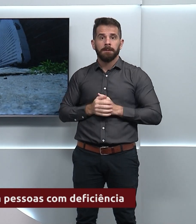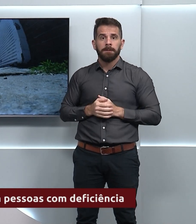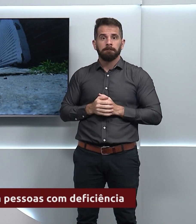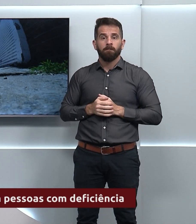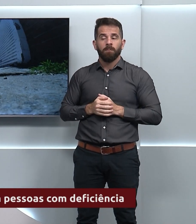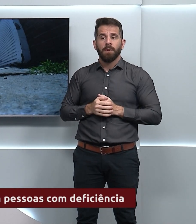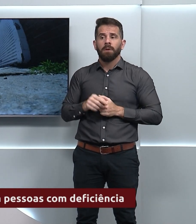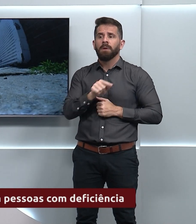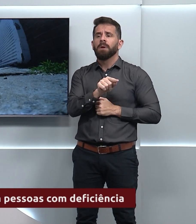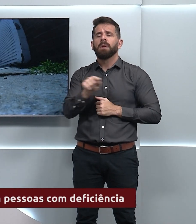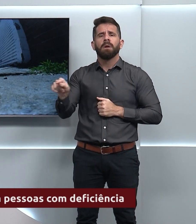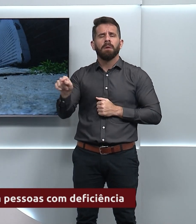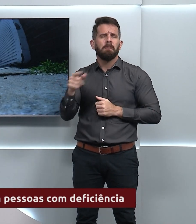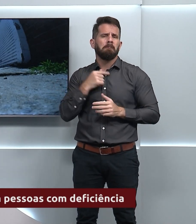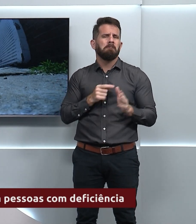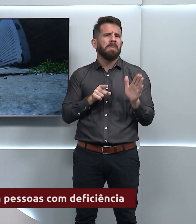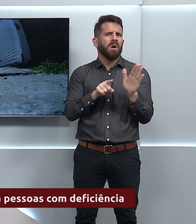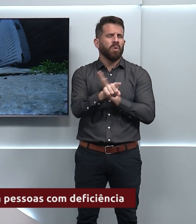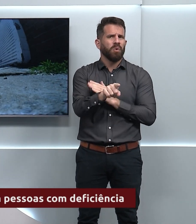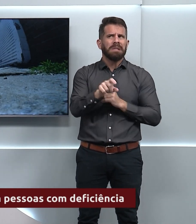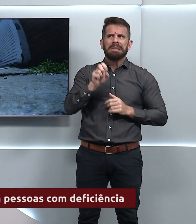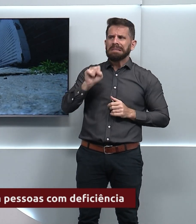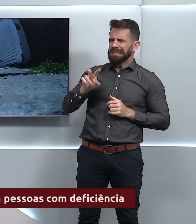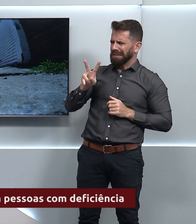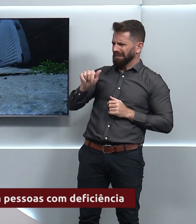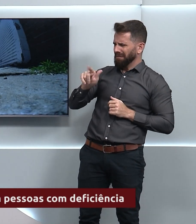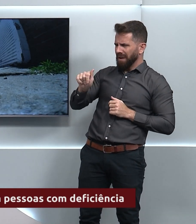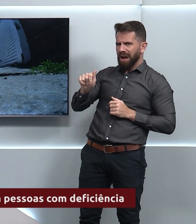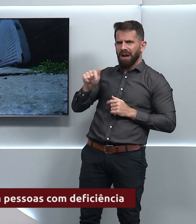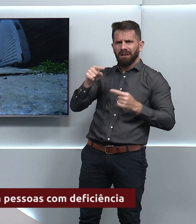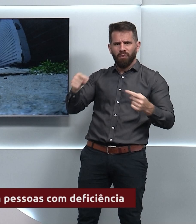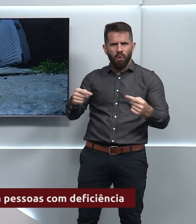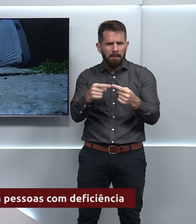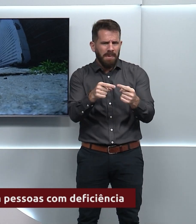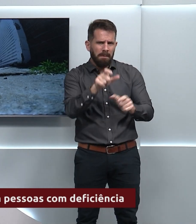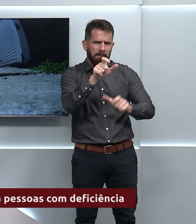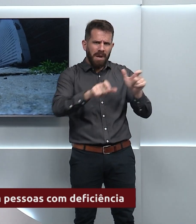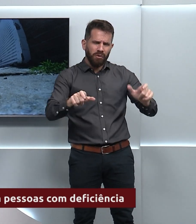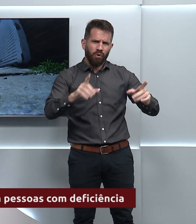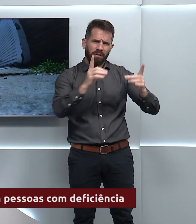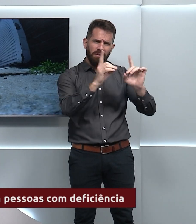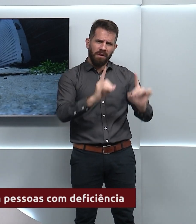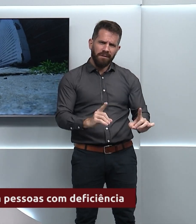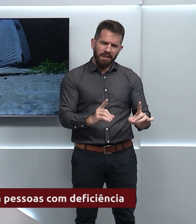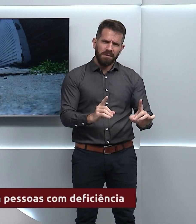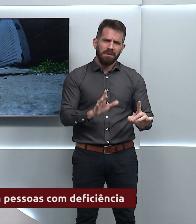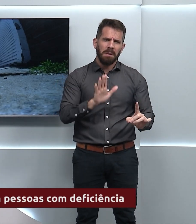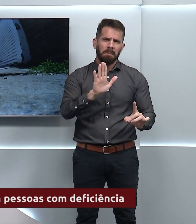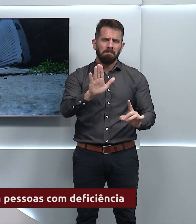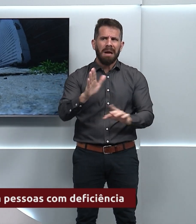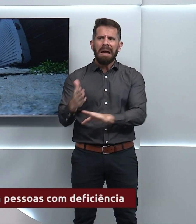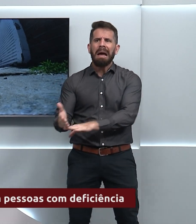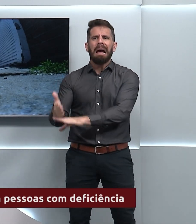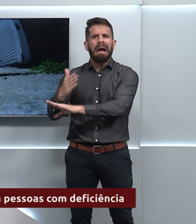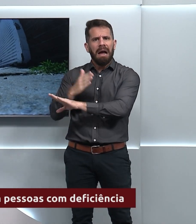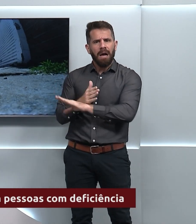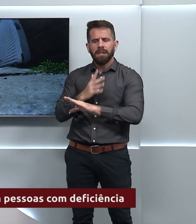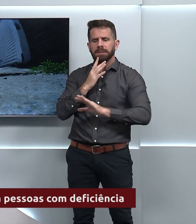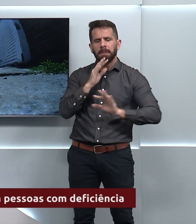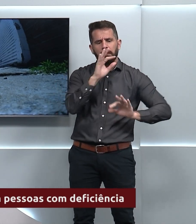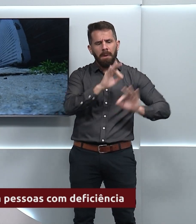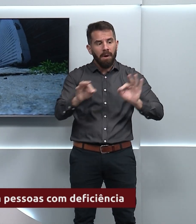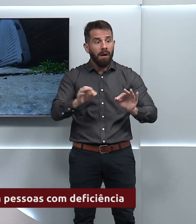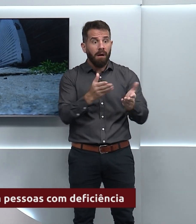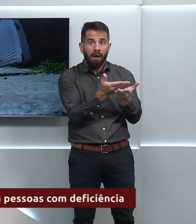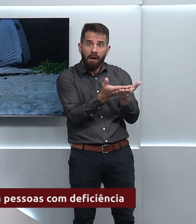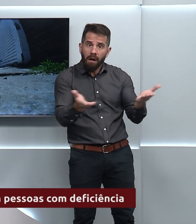para você. Se ao invés de vagas de trabalho específicas para a pessoa com deficiência, elas fossem preparadas para ocupar